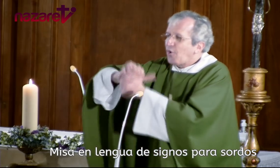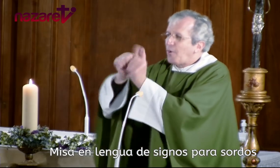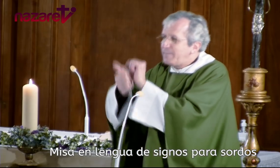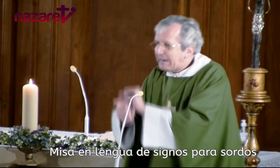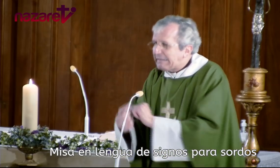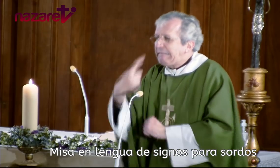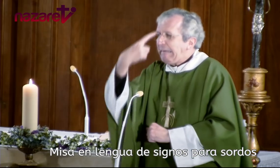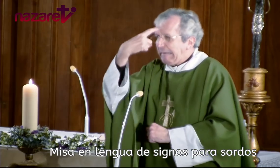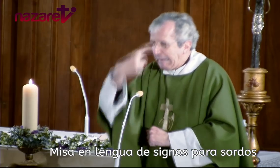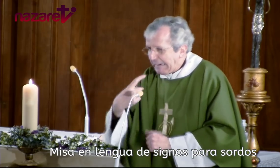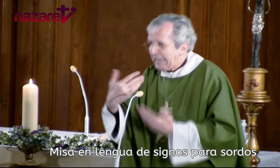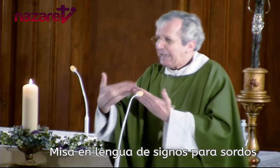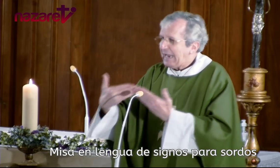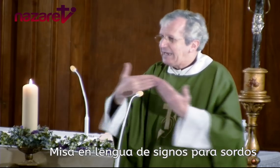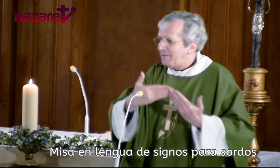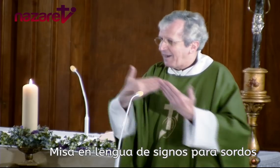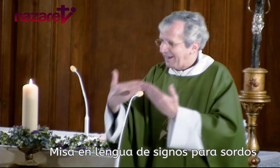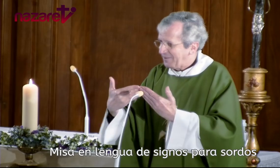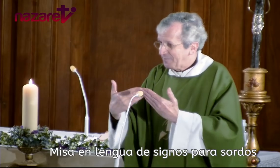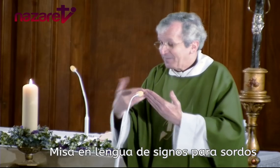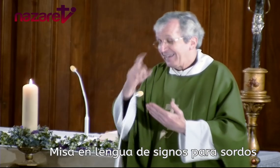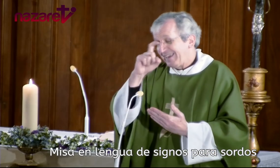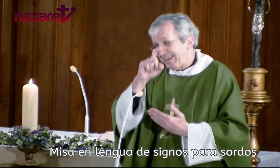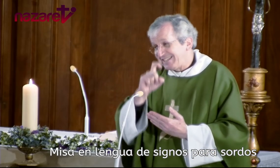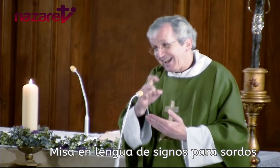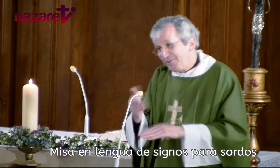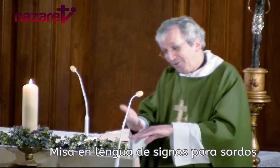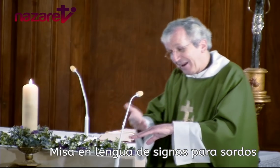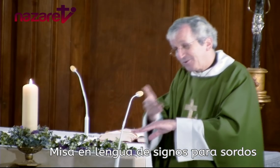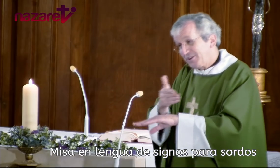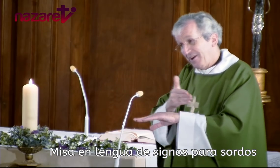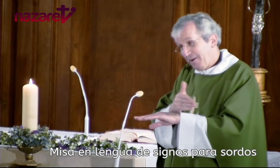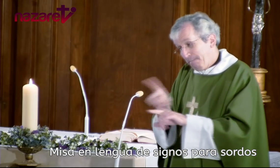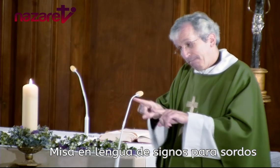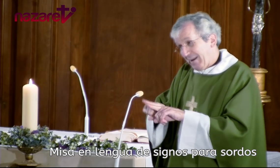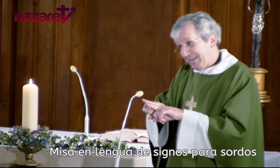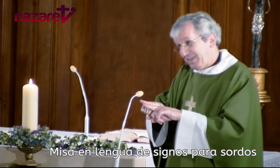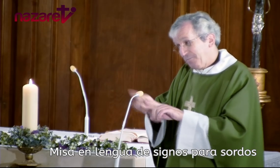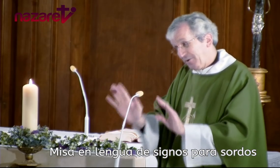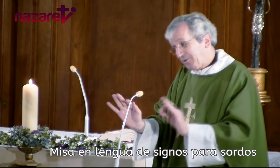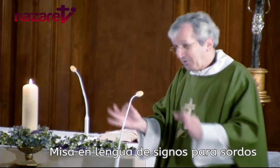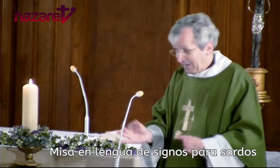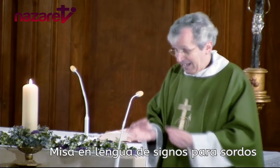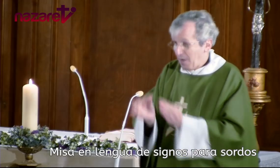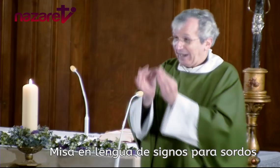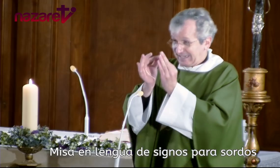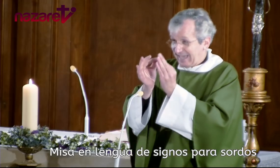conviértete y cree en el Evangelio. Este año lo haremos parecido un poquito con la Eucaristía, que